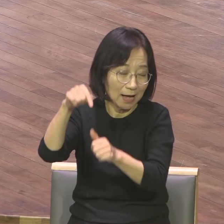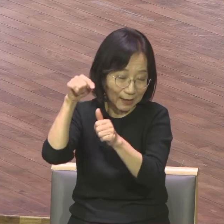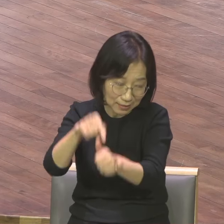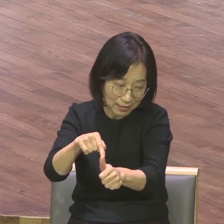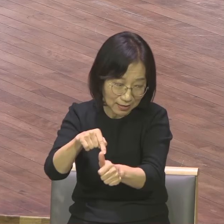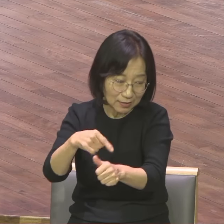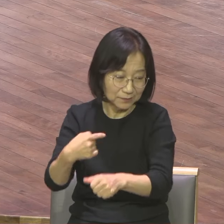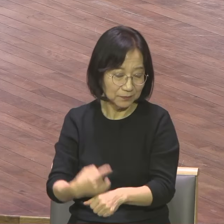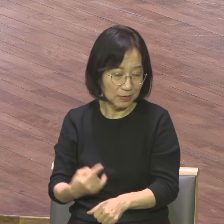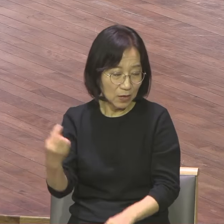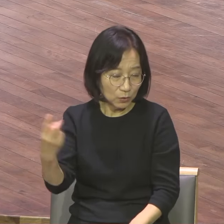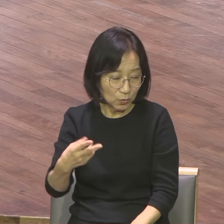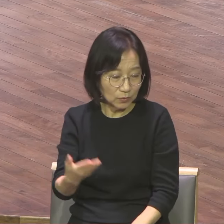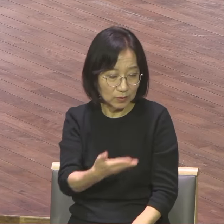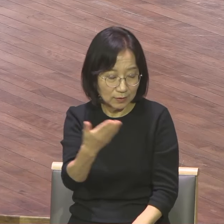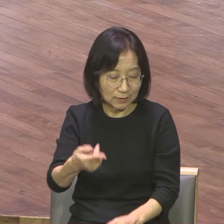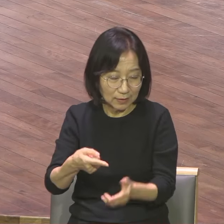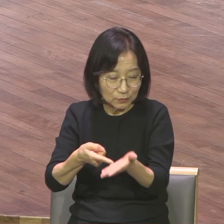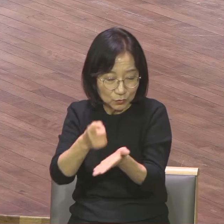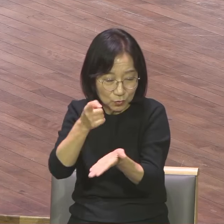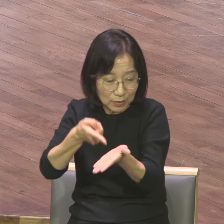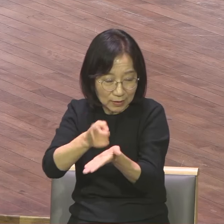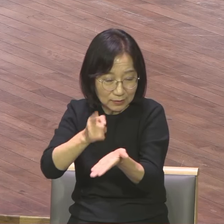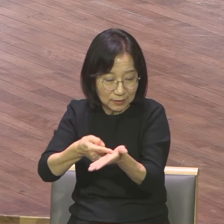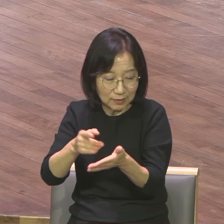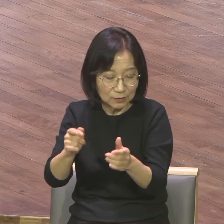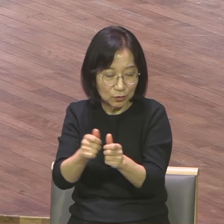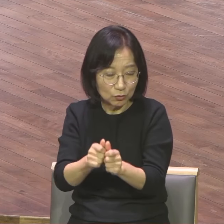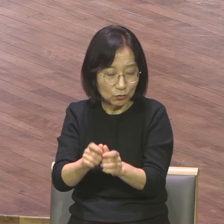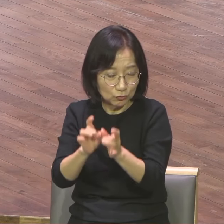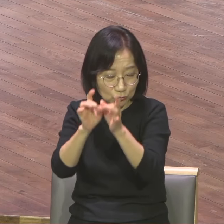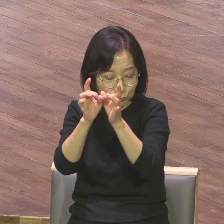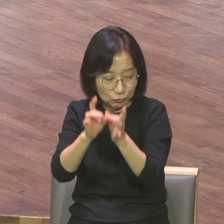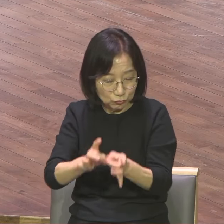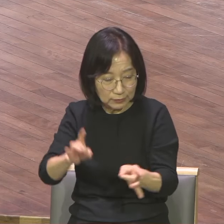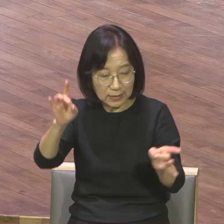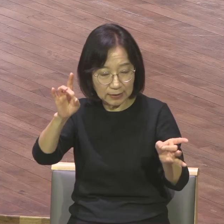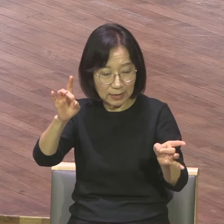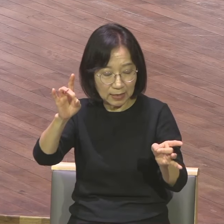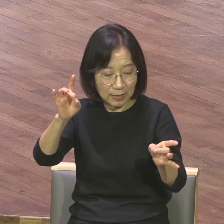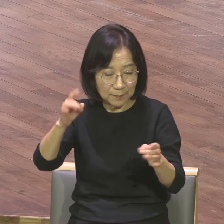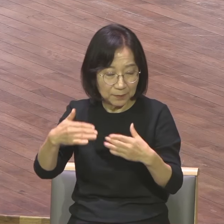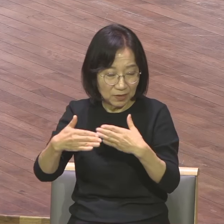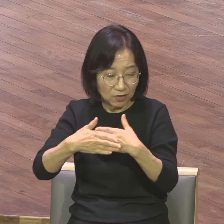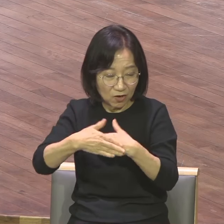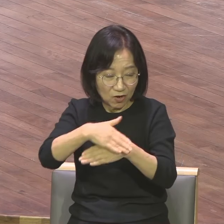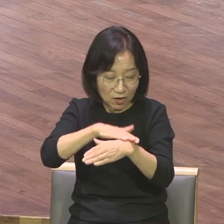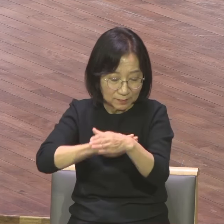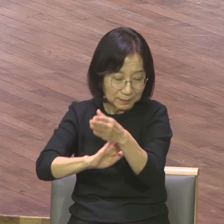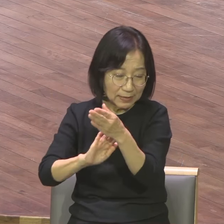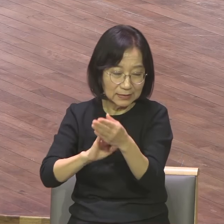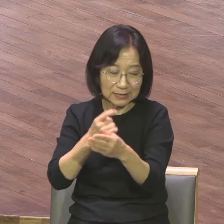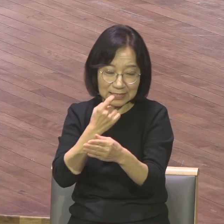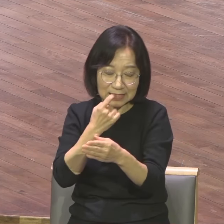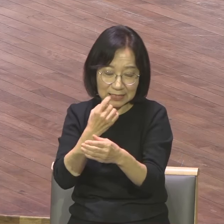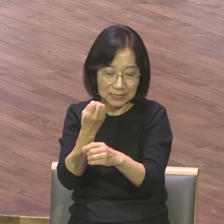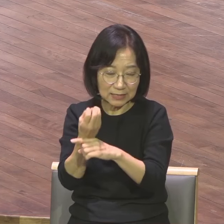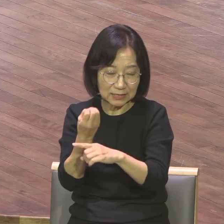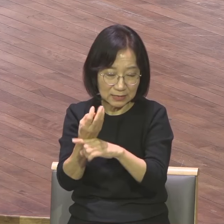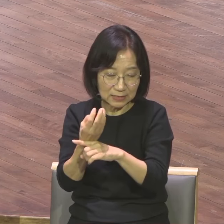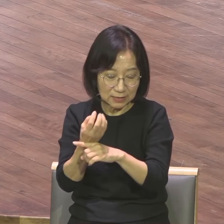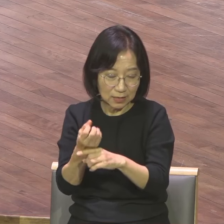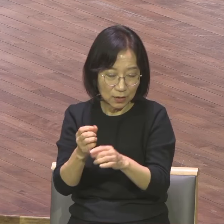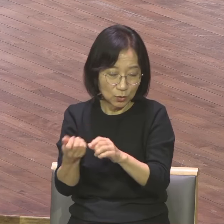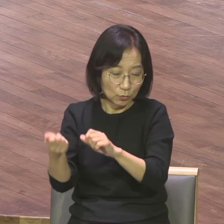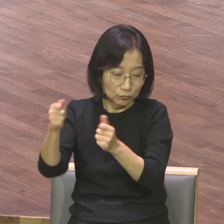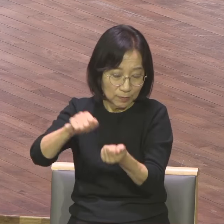할 것이며, 또 너희가 너희 조각한 우상에 입힌 은과 부어 만든